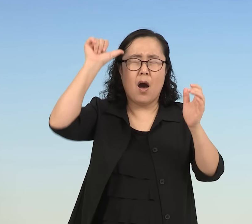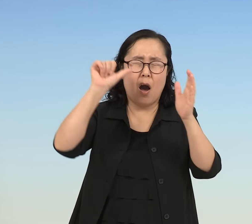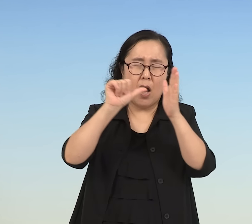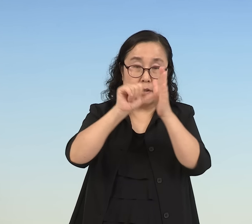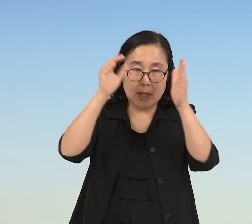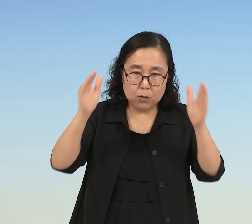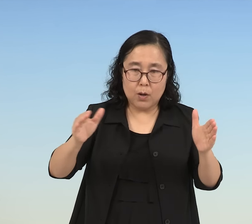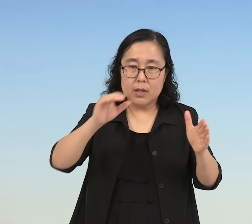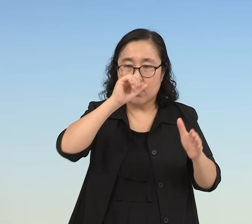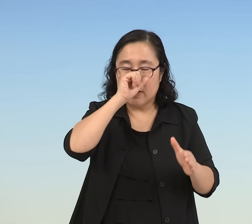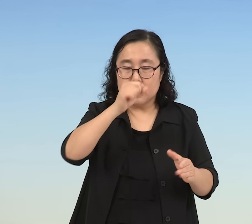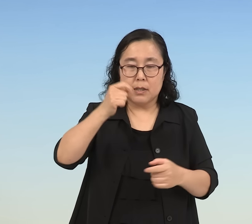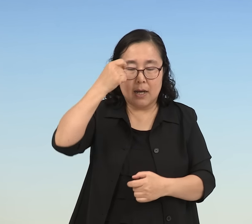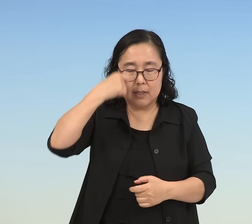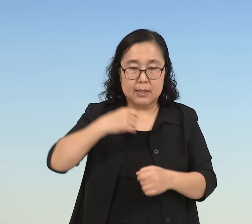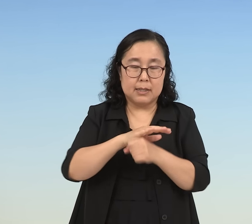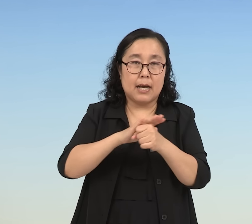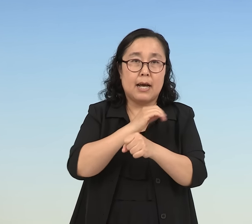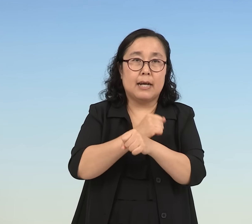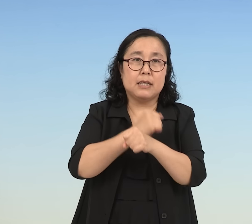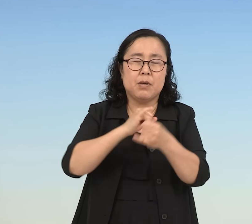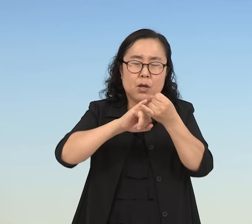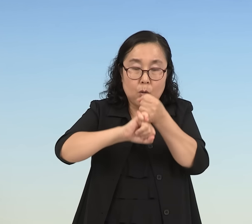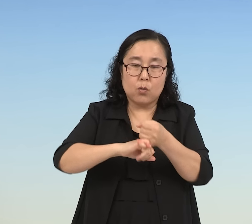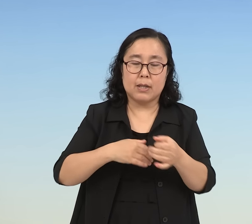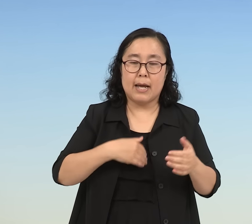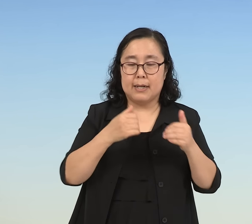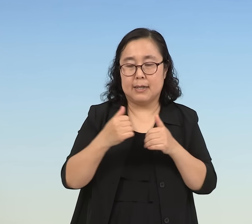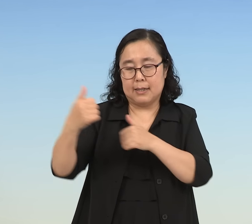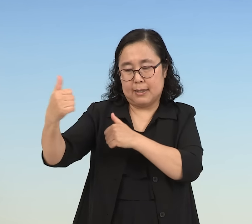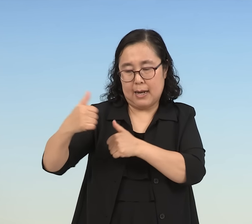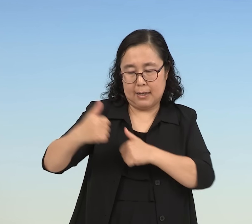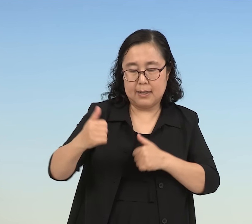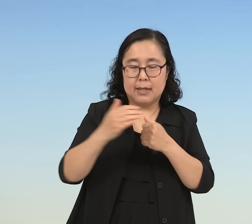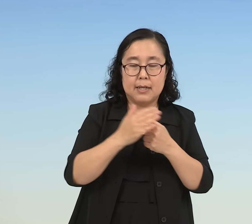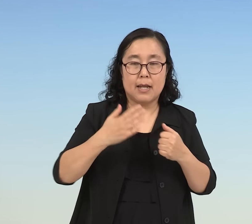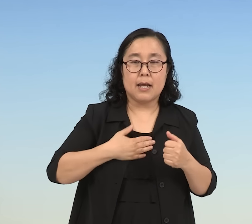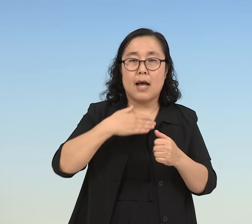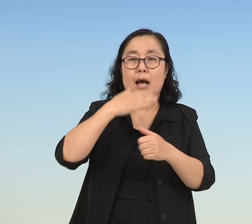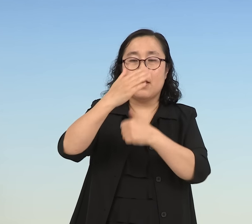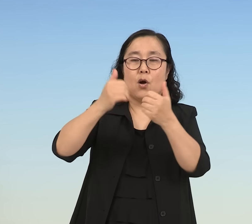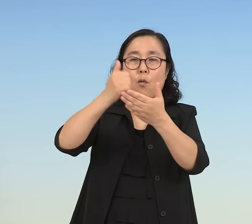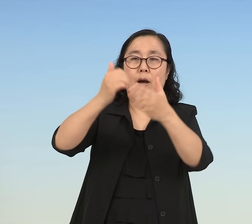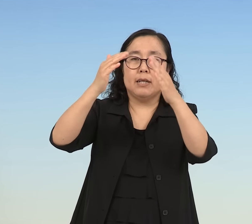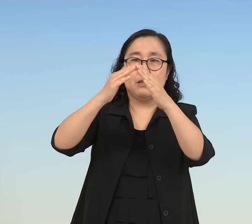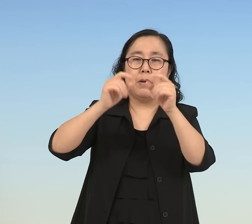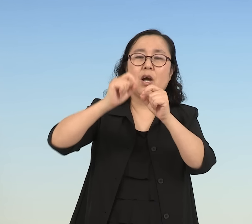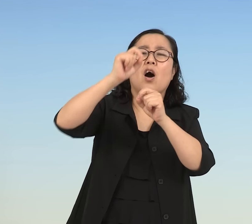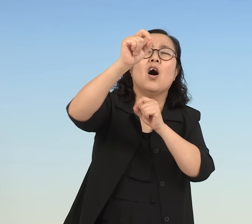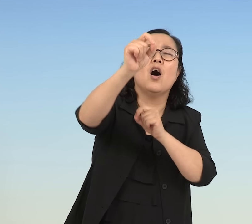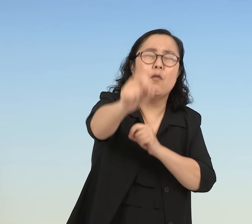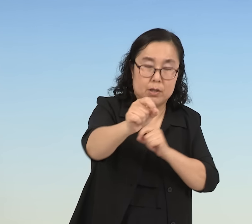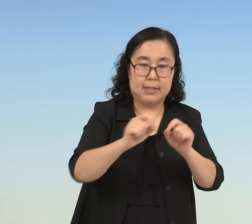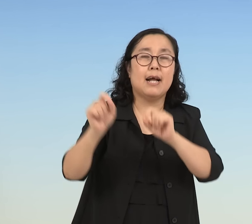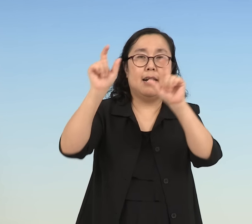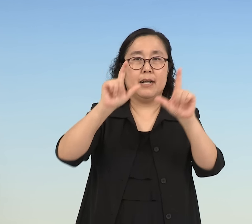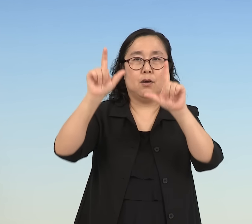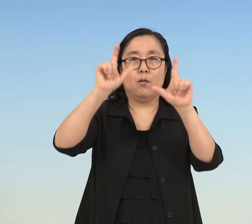내 평생의 선하심과 인자하심이 반드시 나를 따르리니 내가 여호와의 집에 영원히